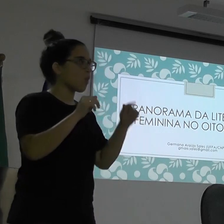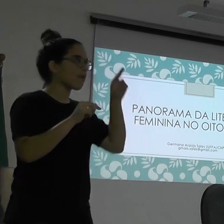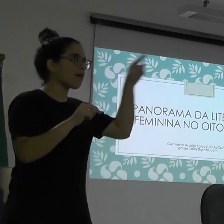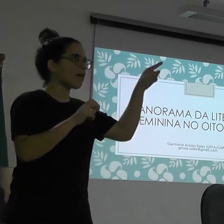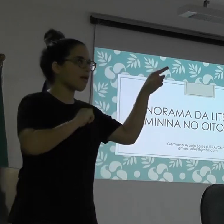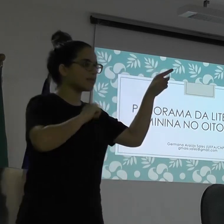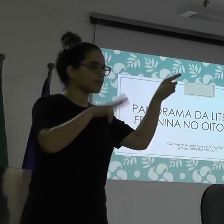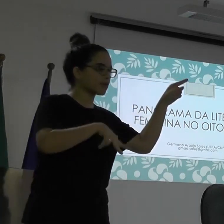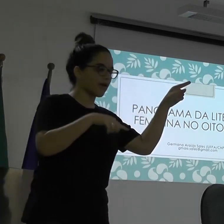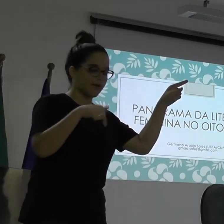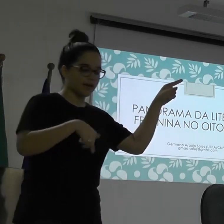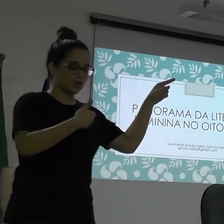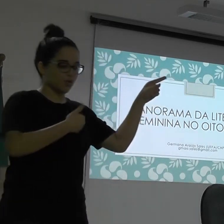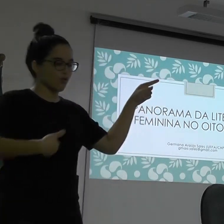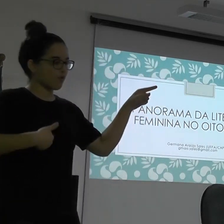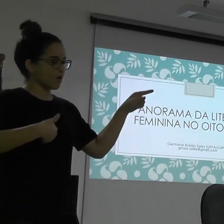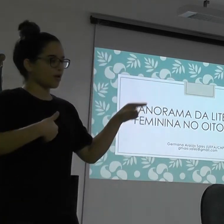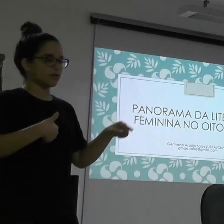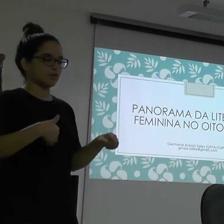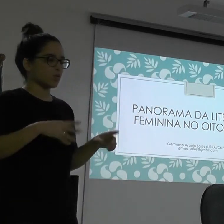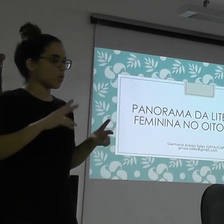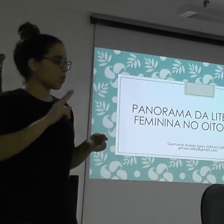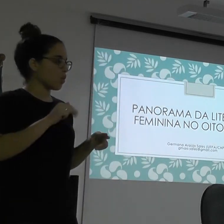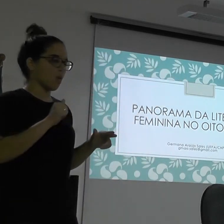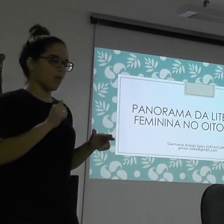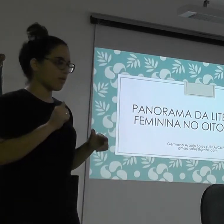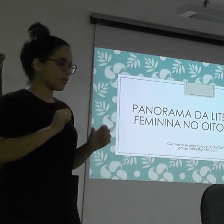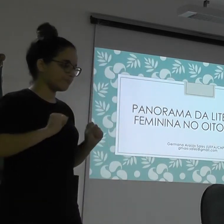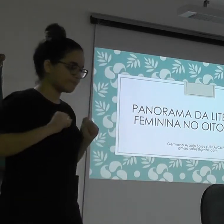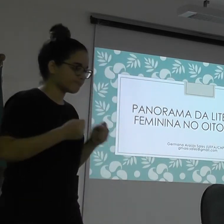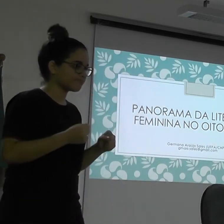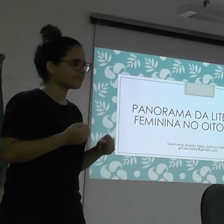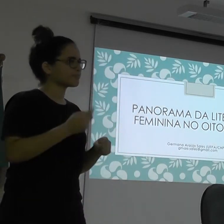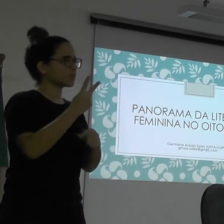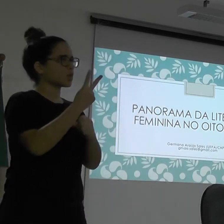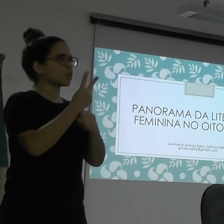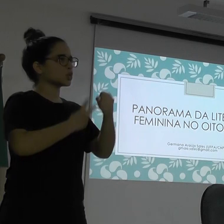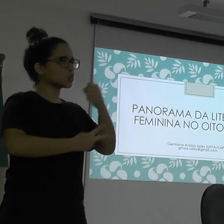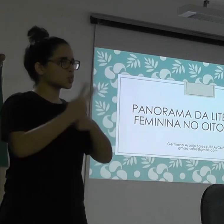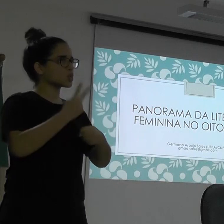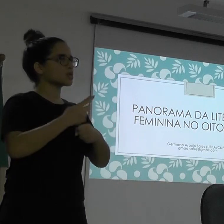nem do governo do Estado. Há 2 anos, nós fizemos um evento em